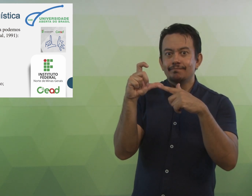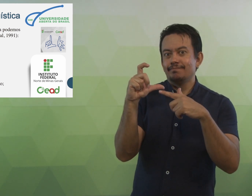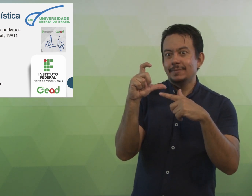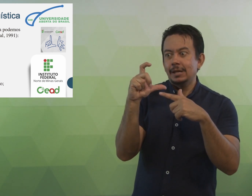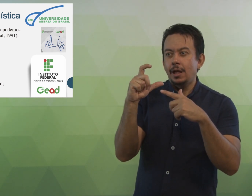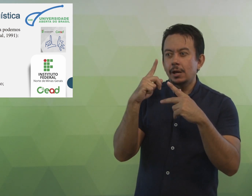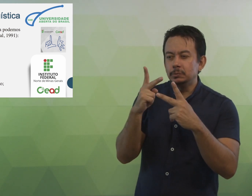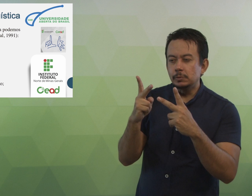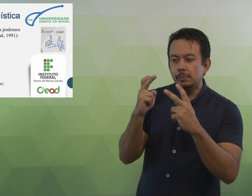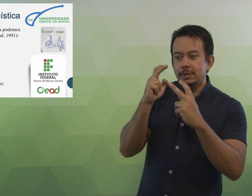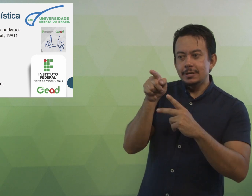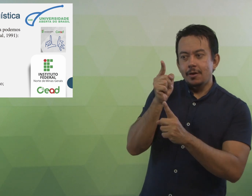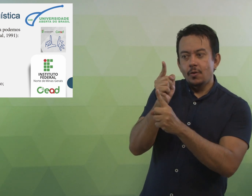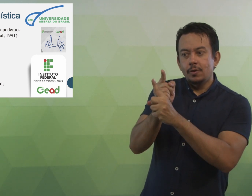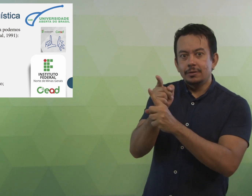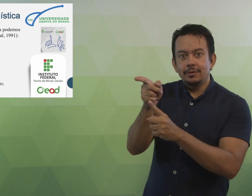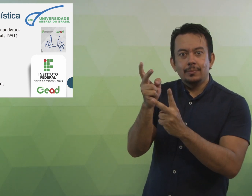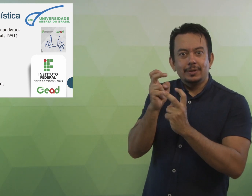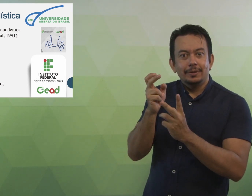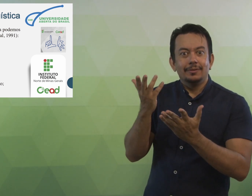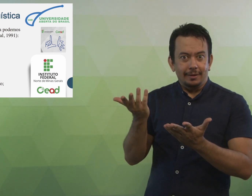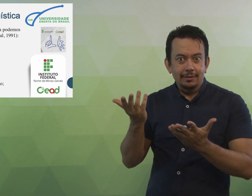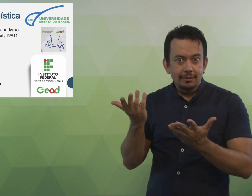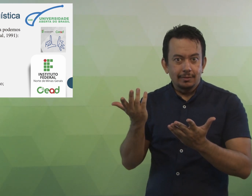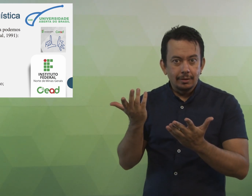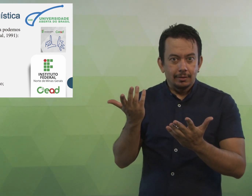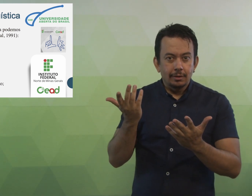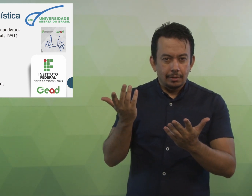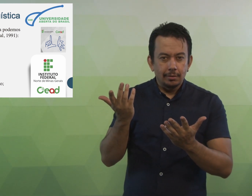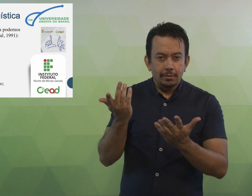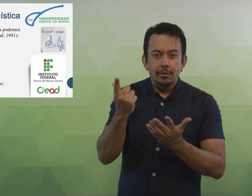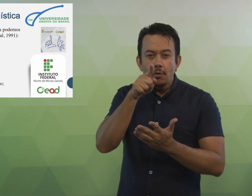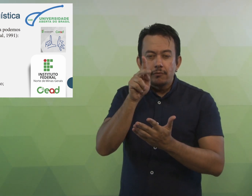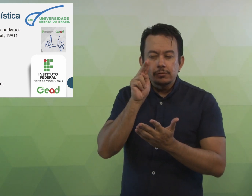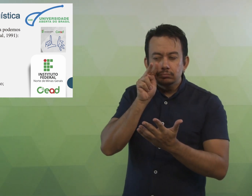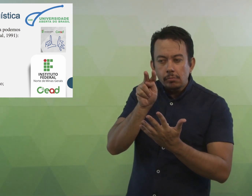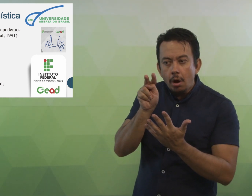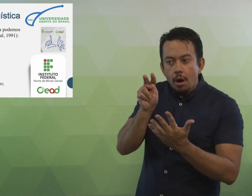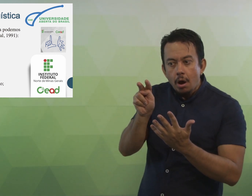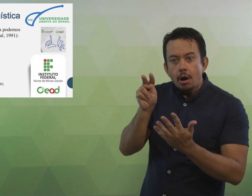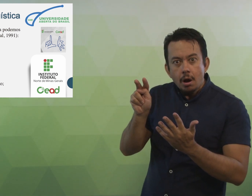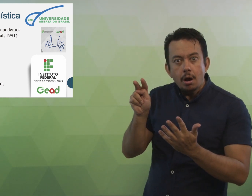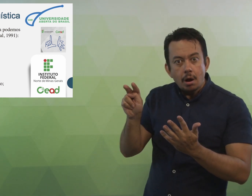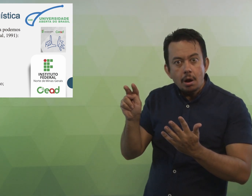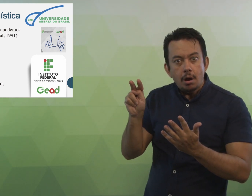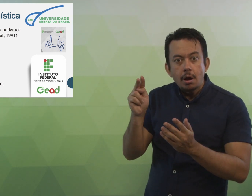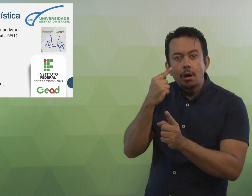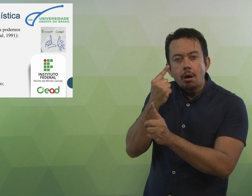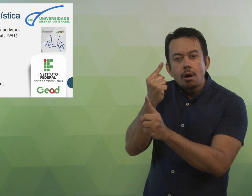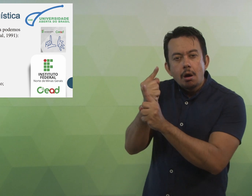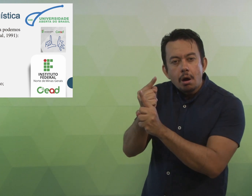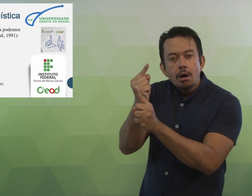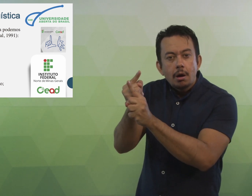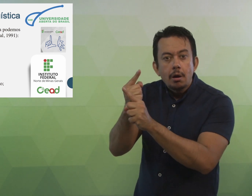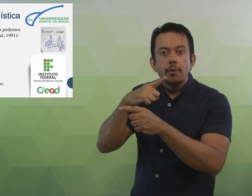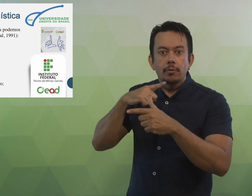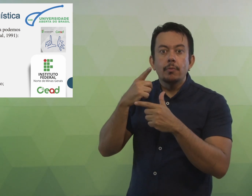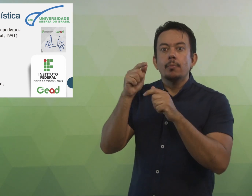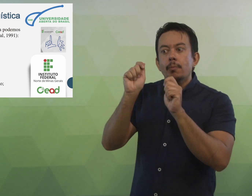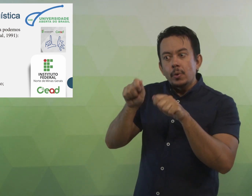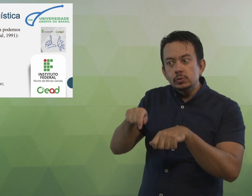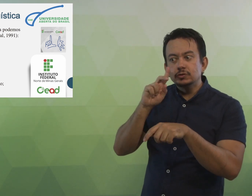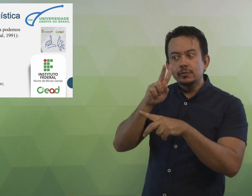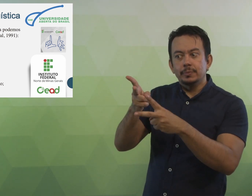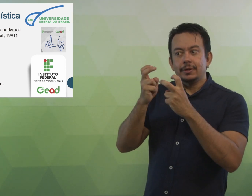o movimento correto ou se não. Então, você consegue perceber se essa pessoa ela fez o sinal correto. E é isso